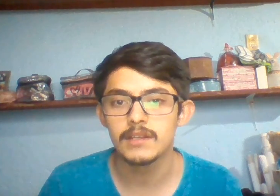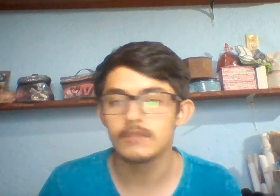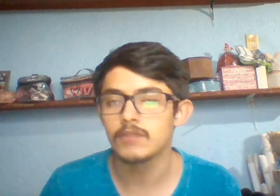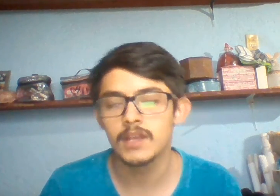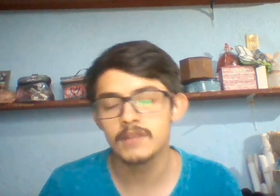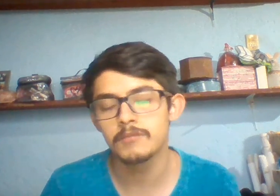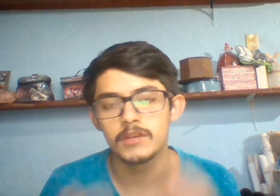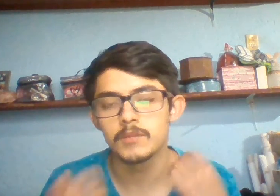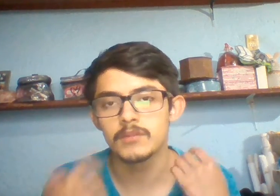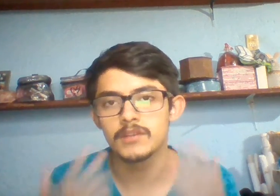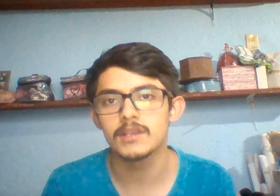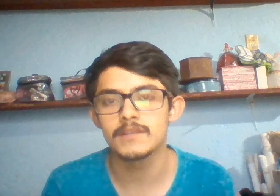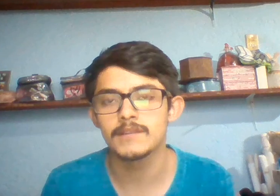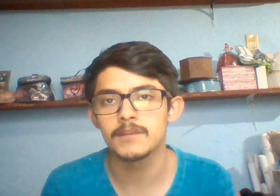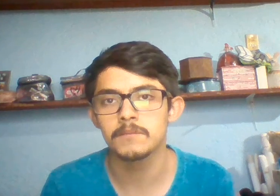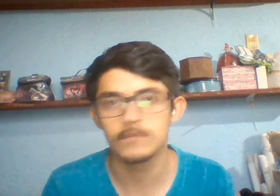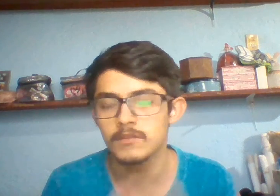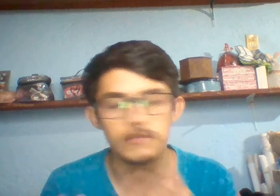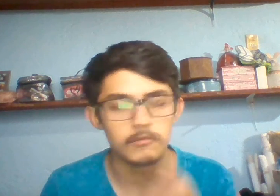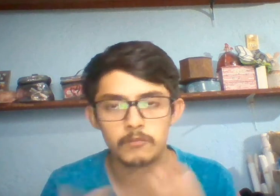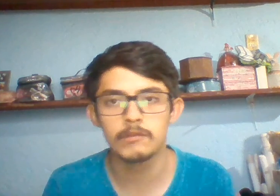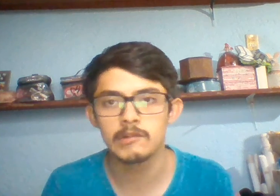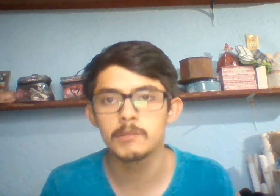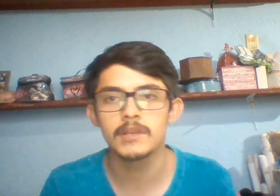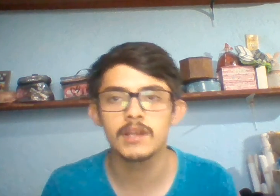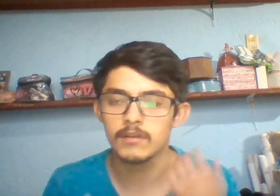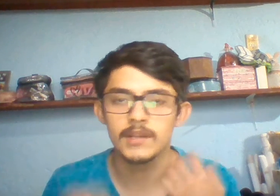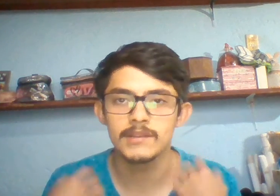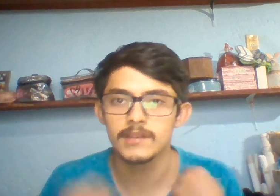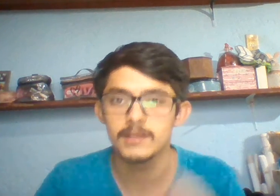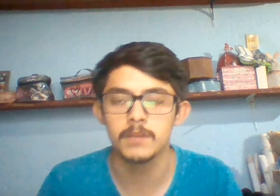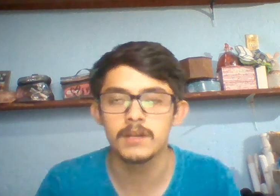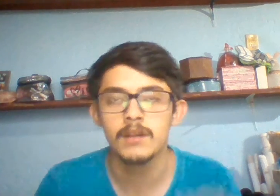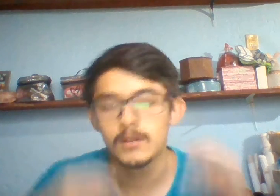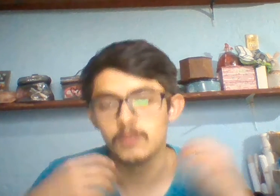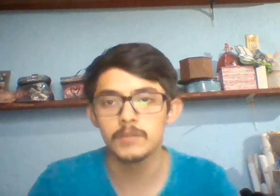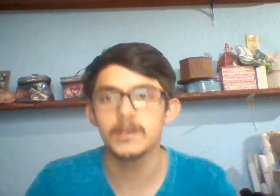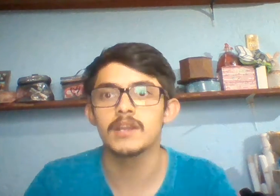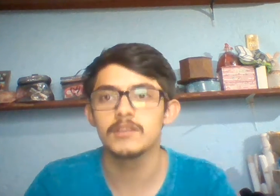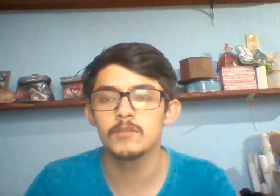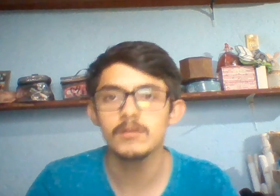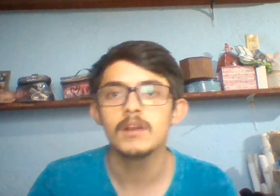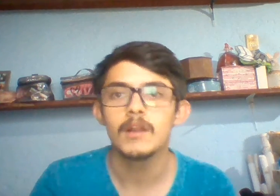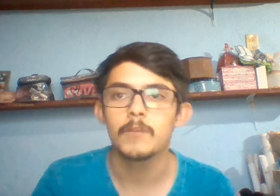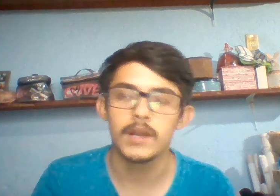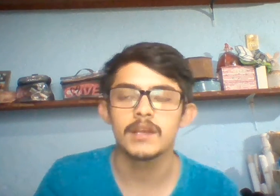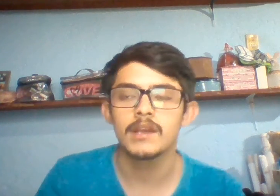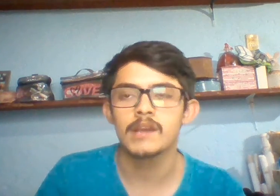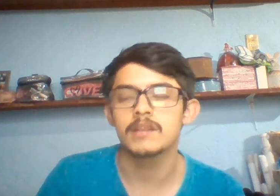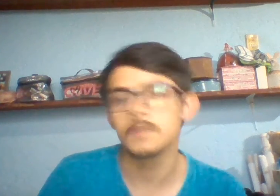lo que hace es, por ejemplo, si estás un golpe de calor, lo que hace es activar otro mecanismo para que active,